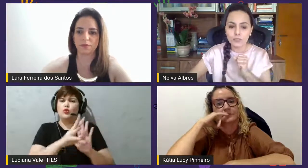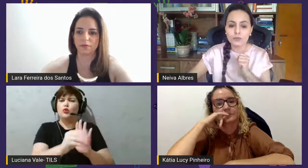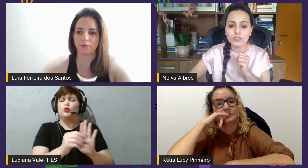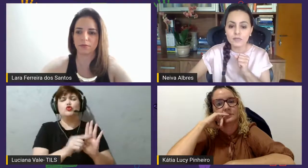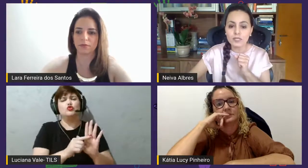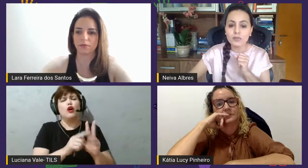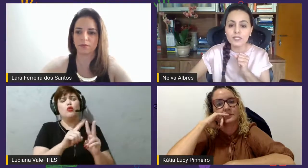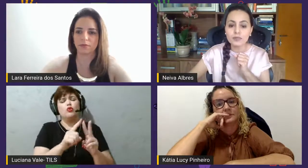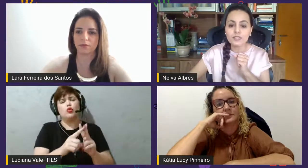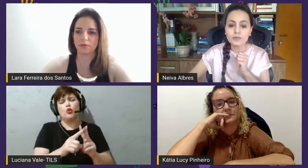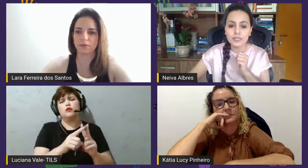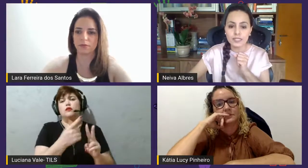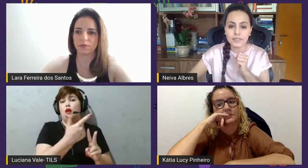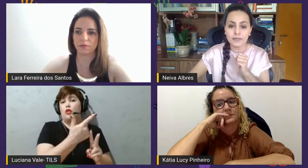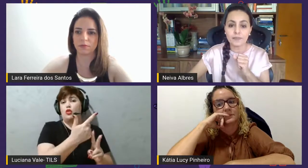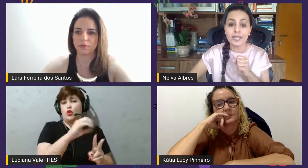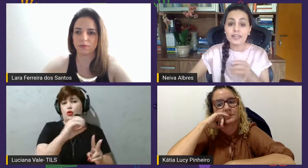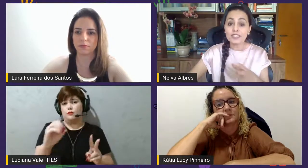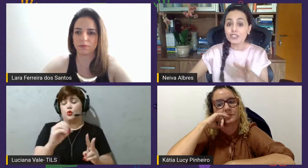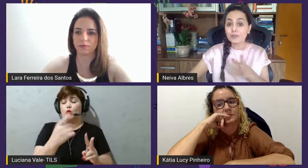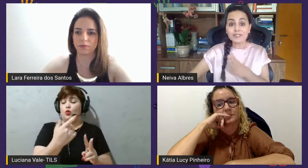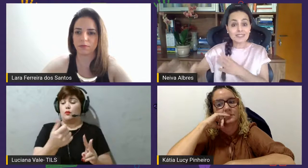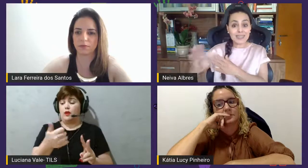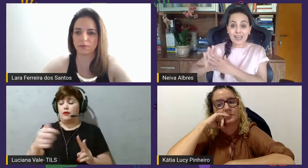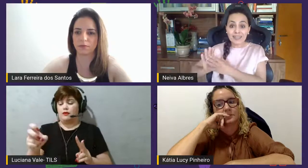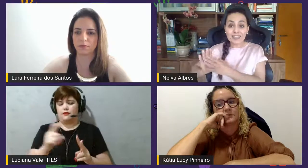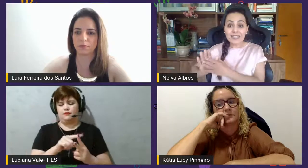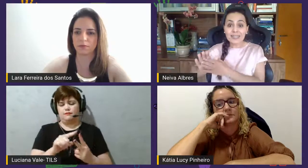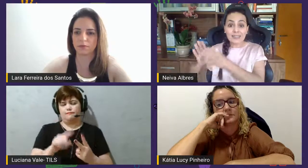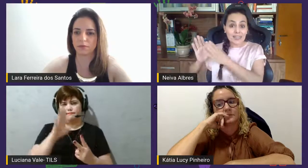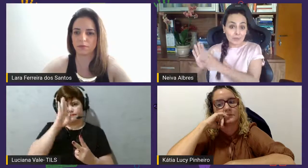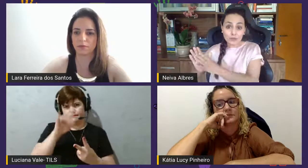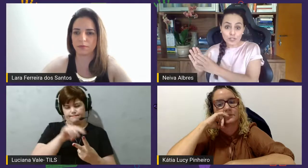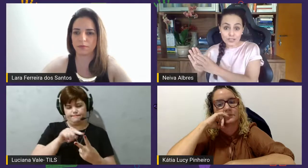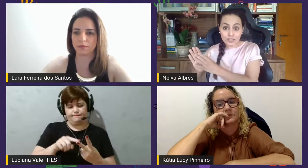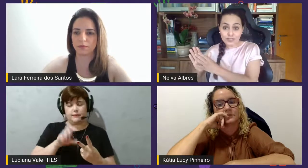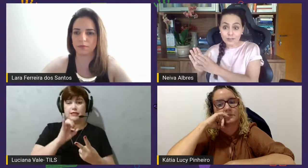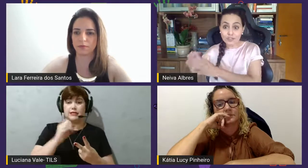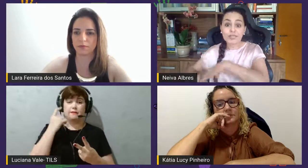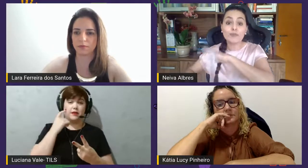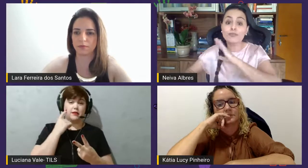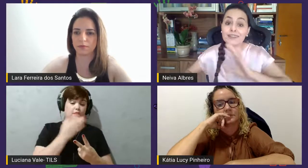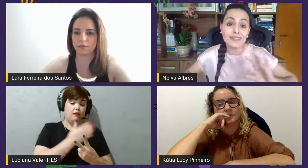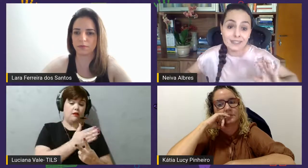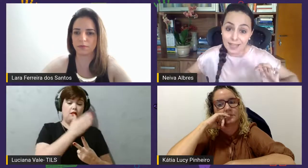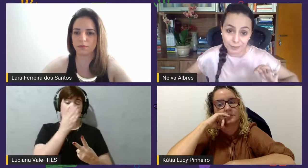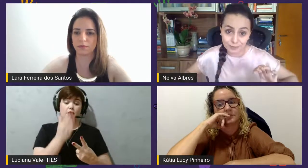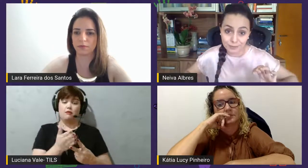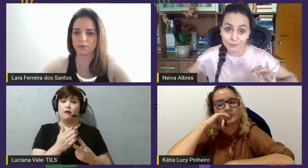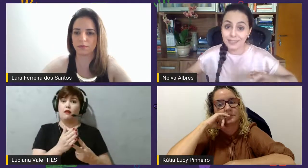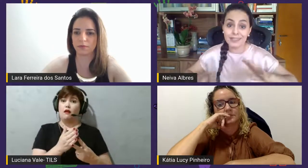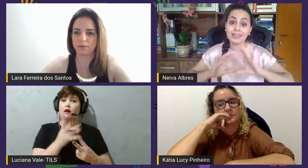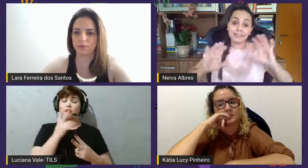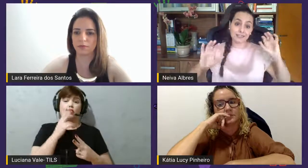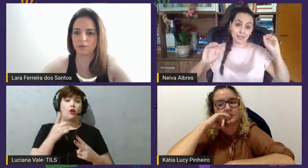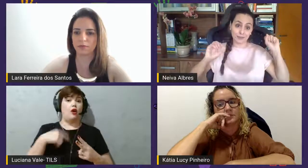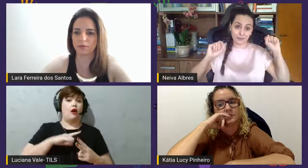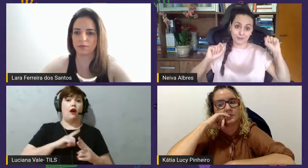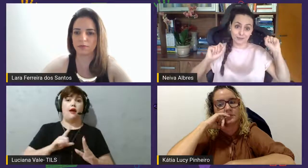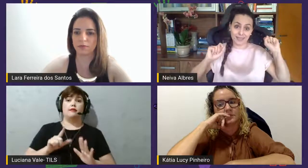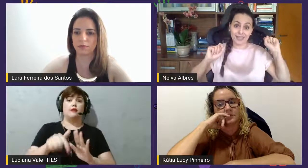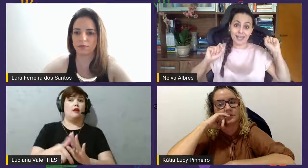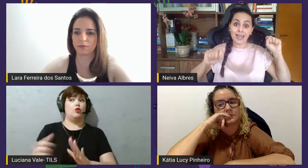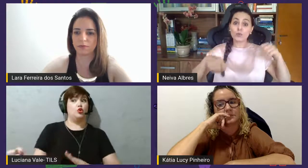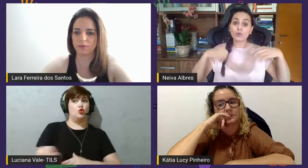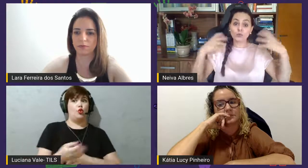essas duas, 2000 e 2015. Se a gente pensar em tempo de legislação, a gente está muito atrasado, não tem nada